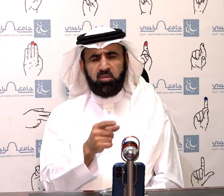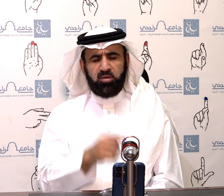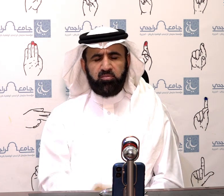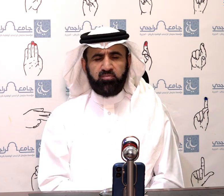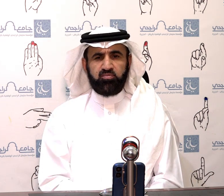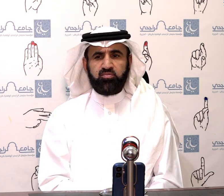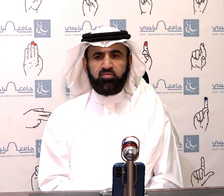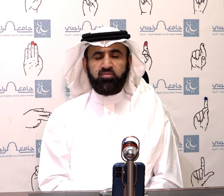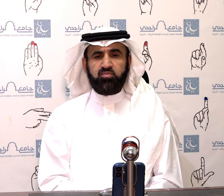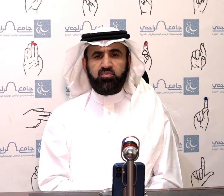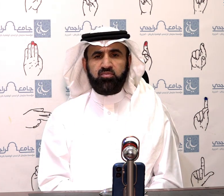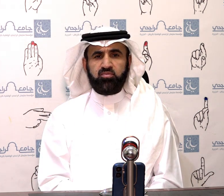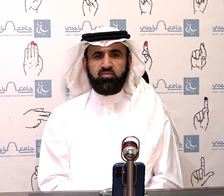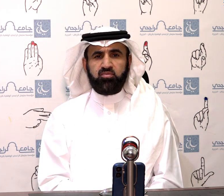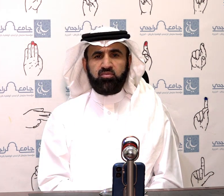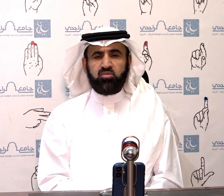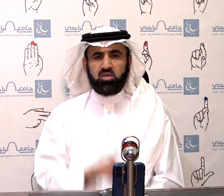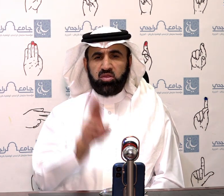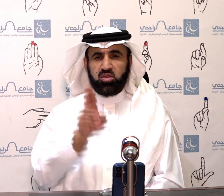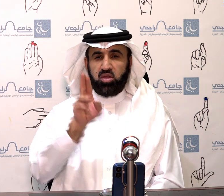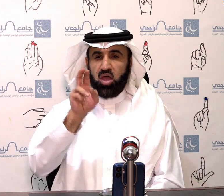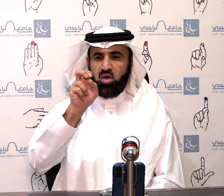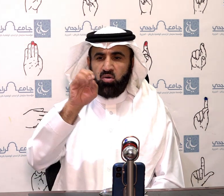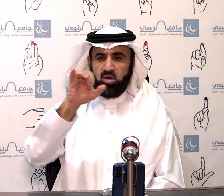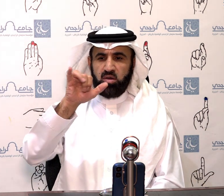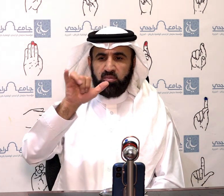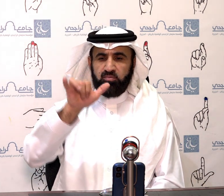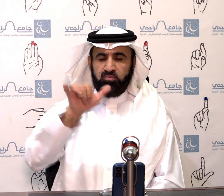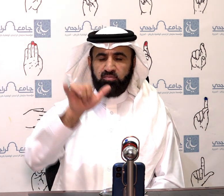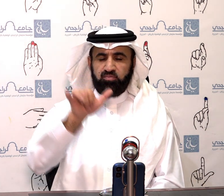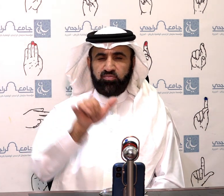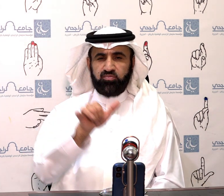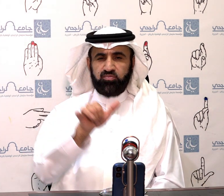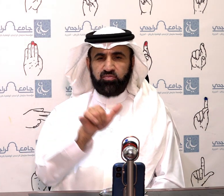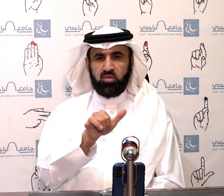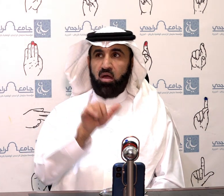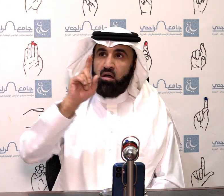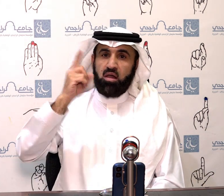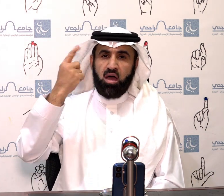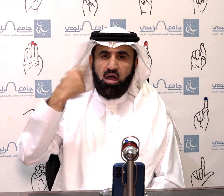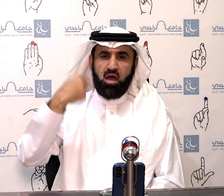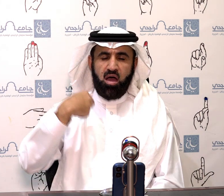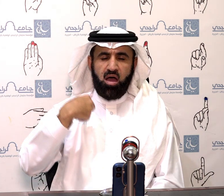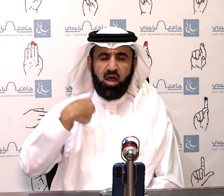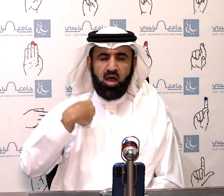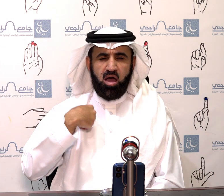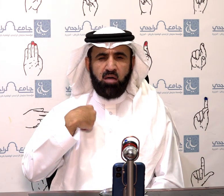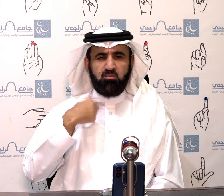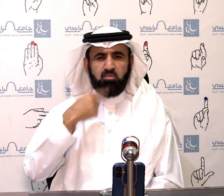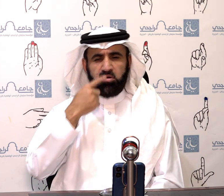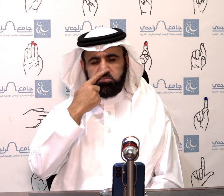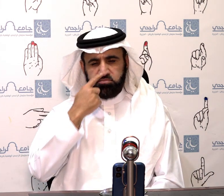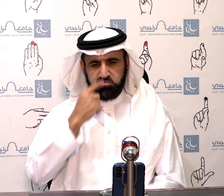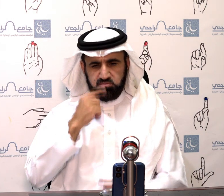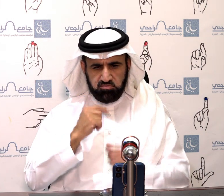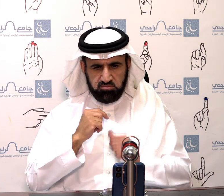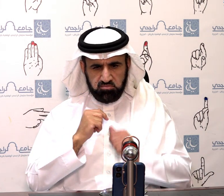تلك هي التقوى التي أمرنا الله عز وجل بها، هي التي تجمع خيري